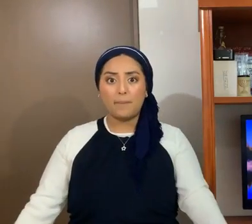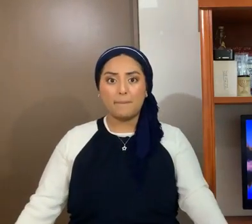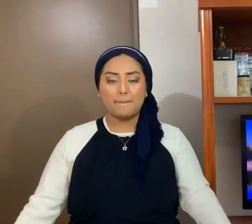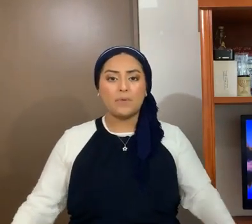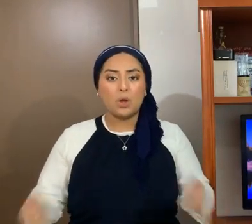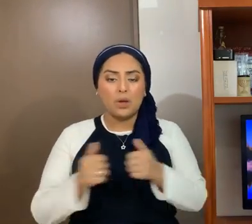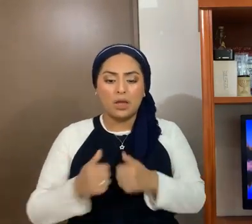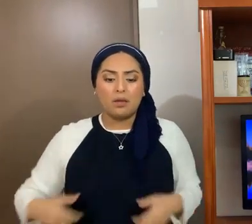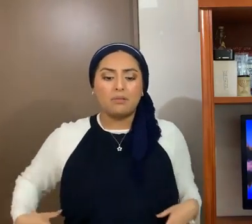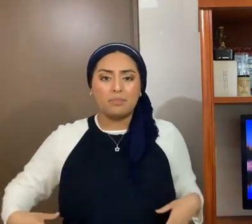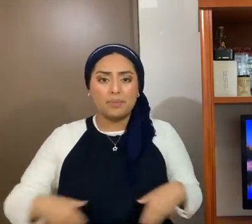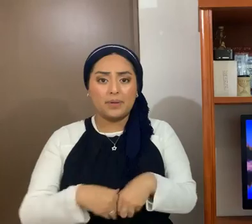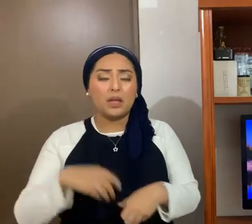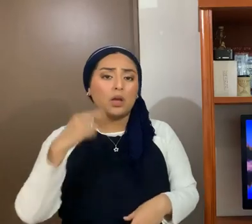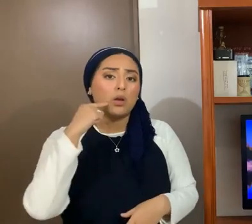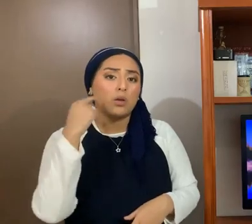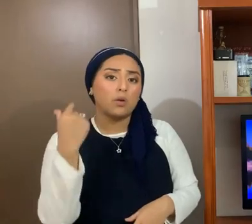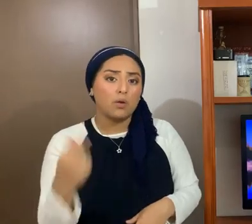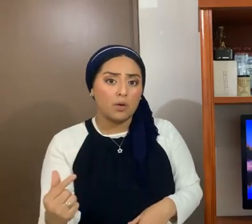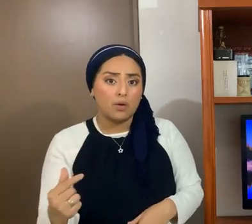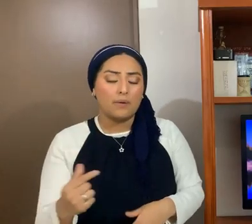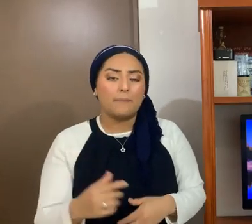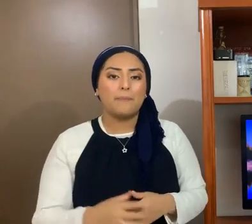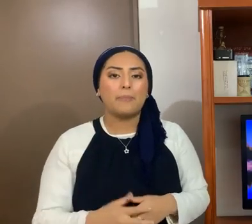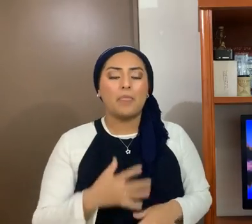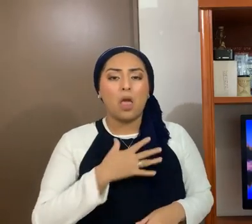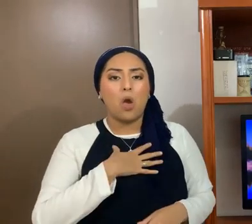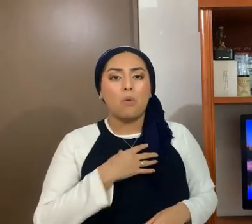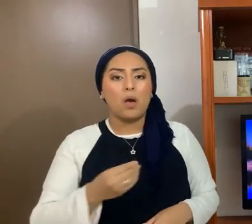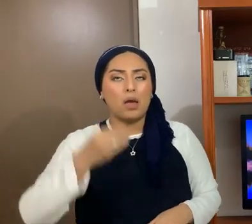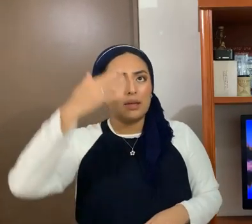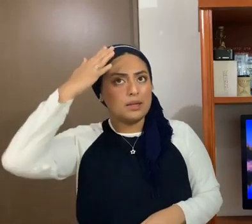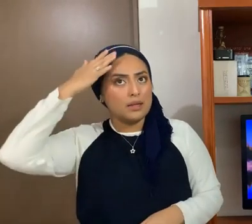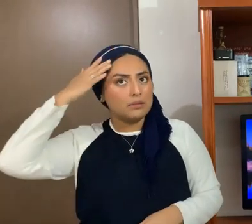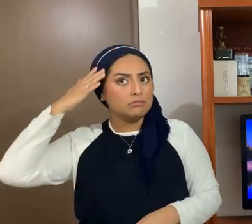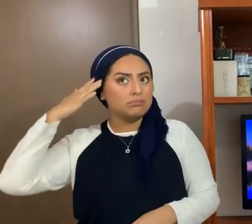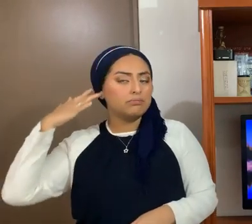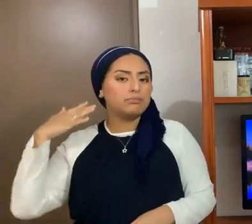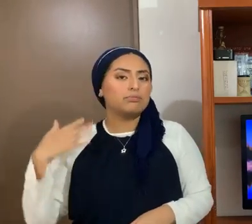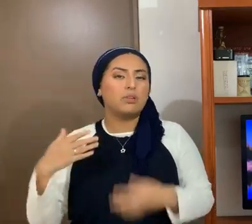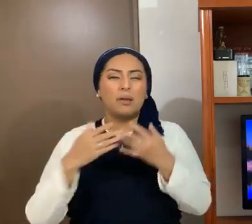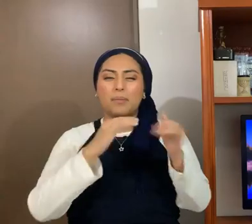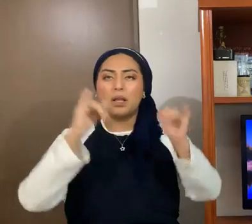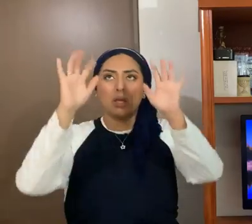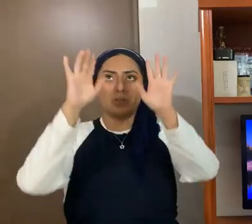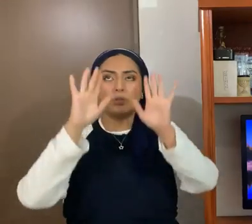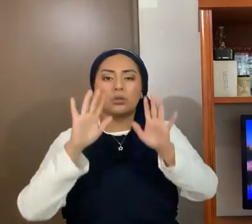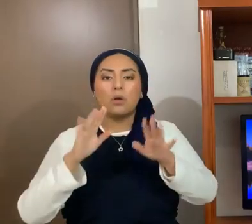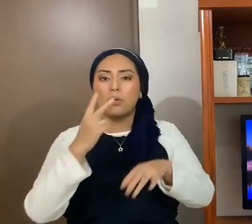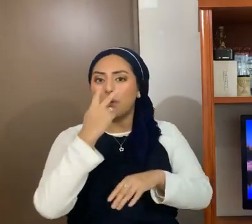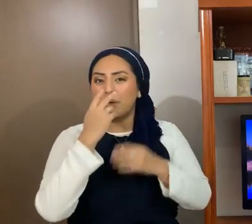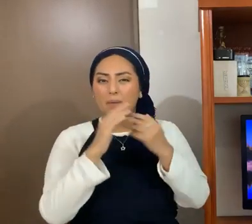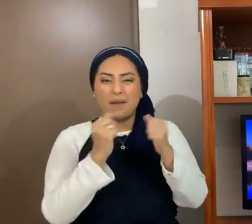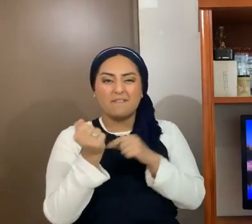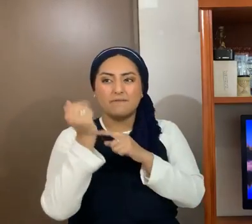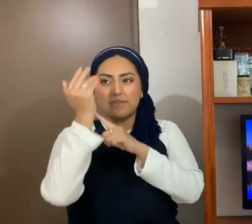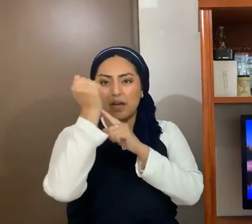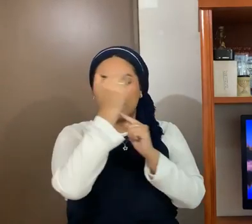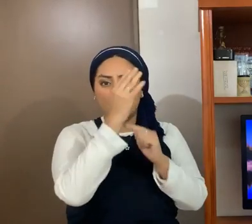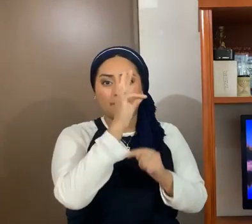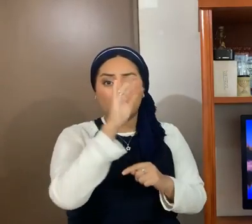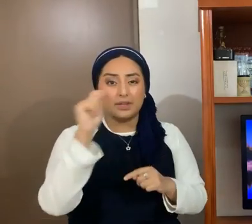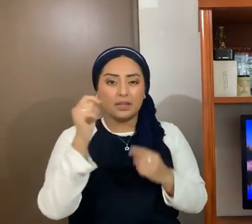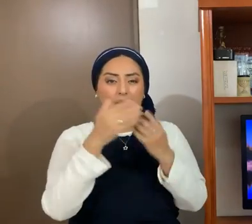un cinto de oro. Su cabeza y sus cabellos eran blancos como blanca lana y su nieve como nieve, sus ojos como llama de fuego y sus